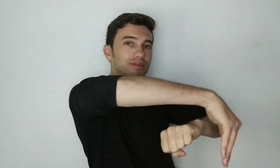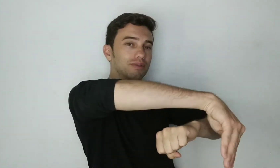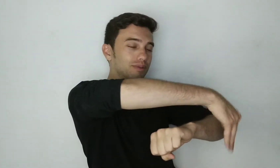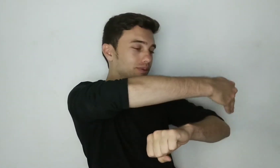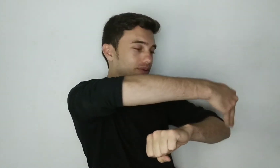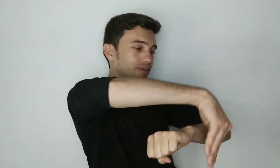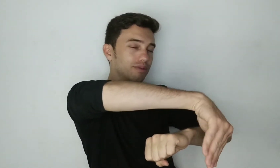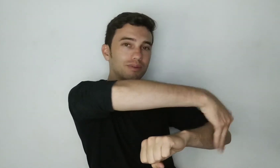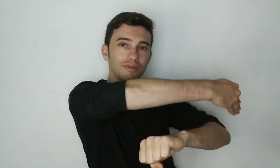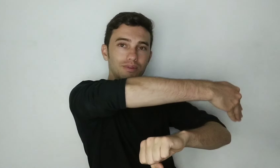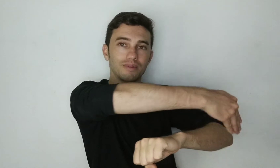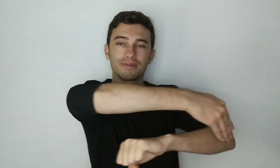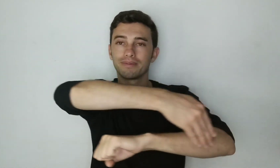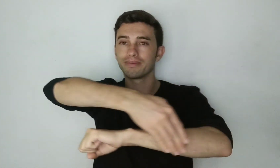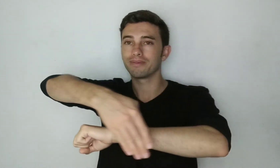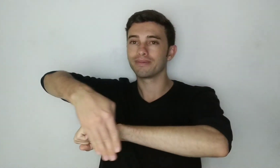este movimento. Rua.